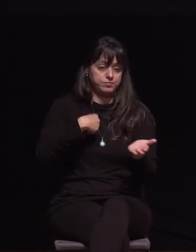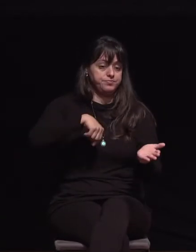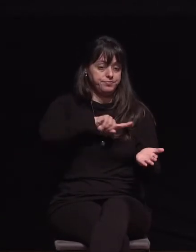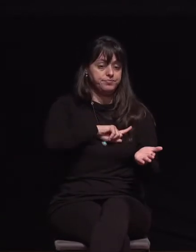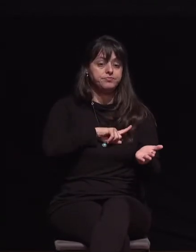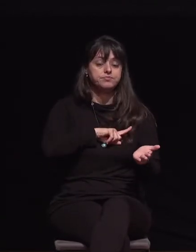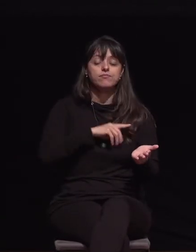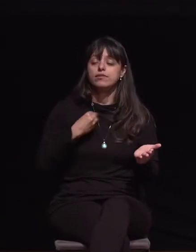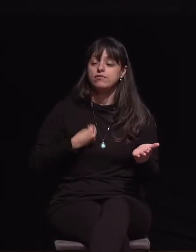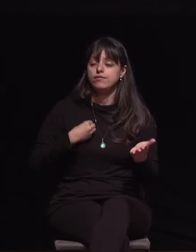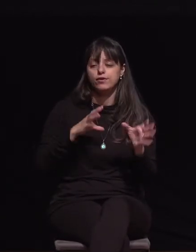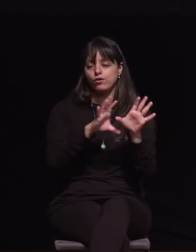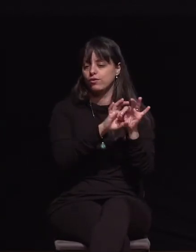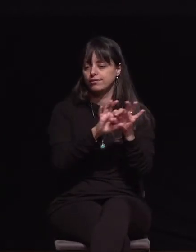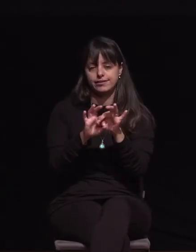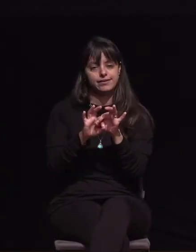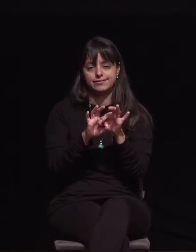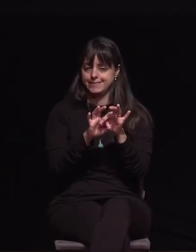um contexto,